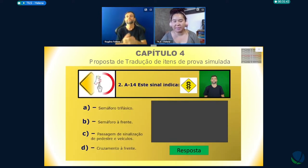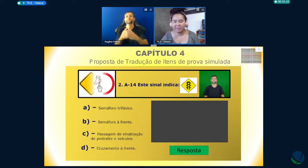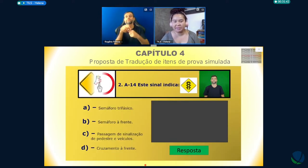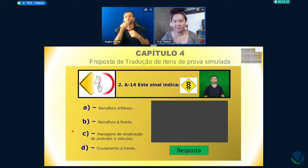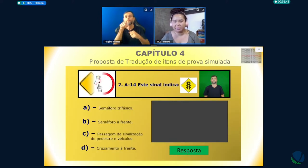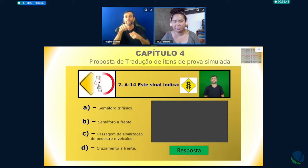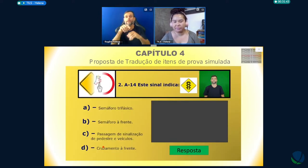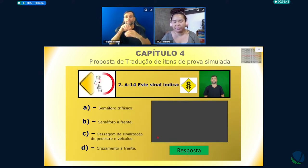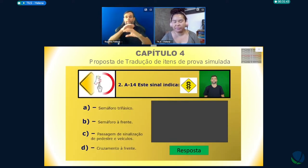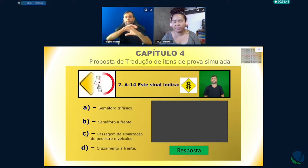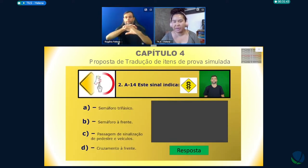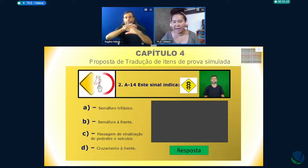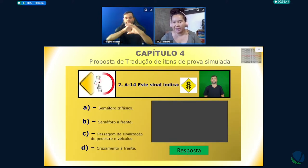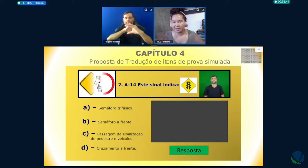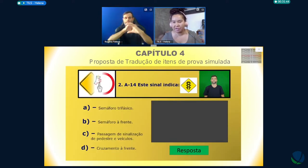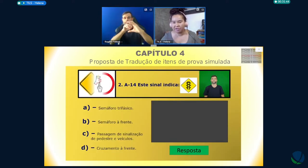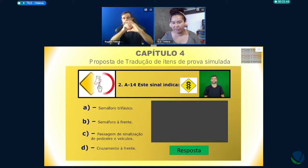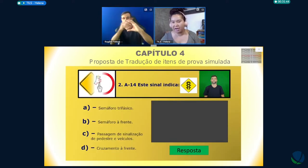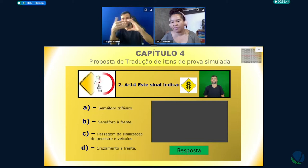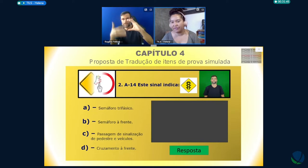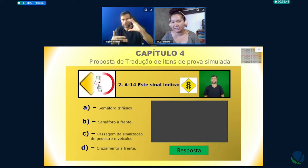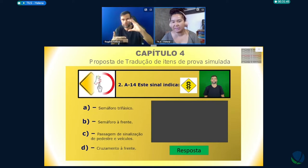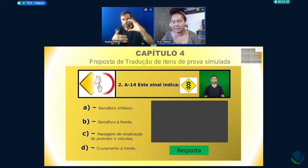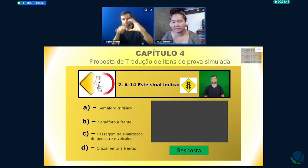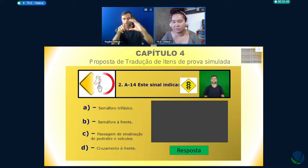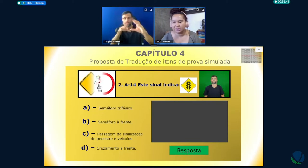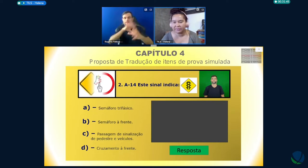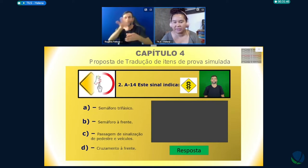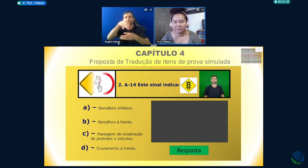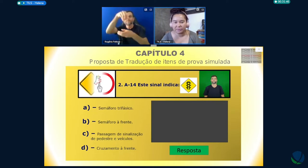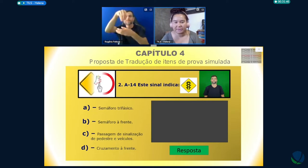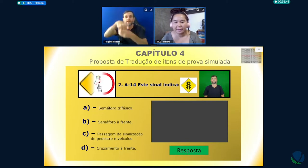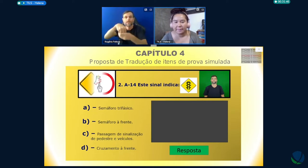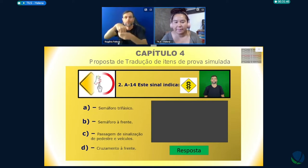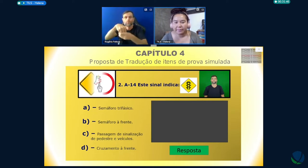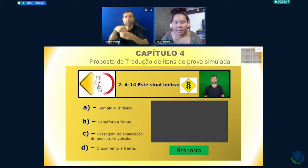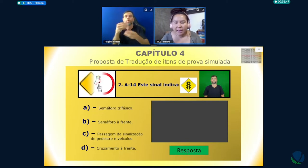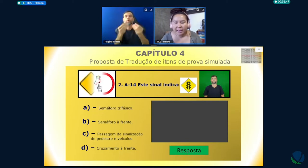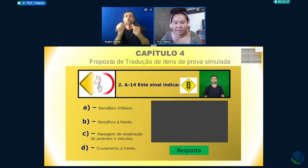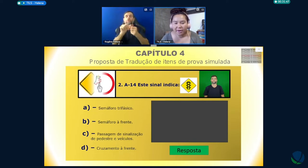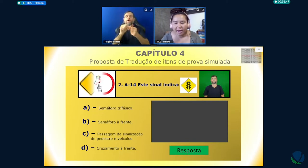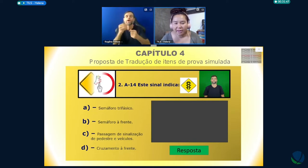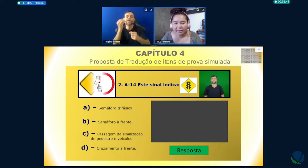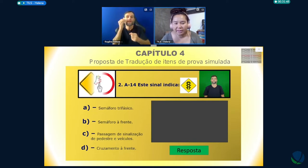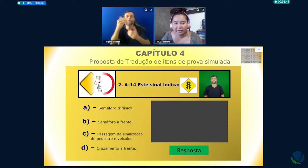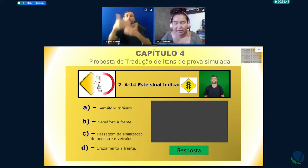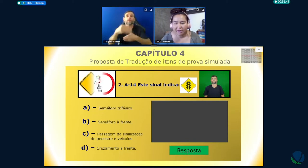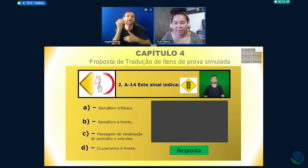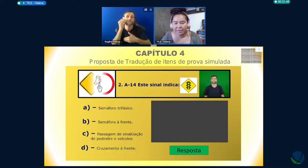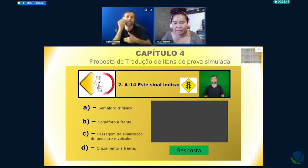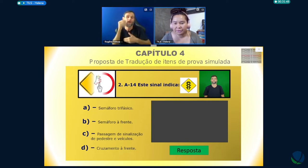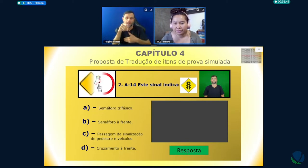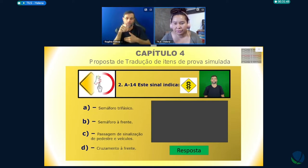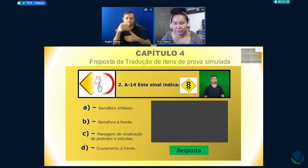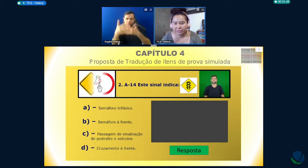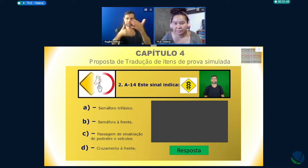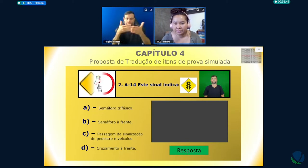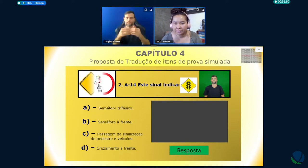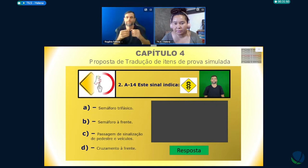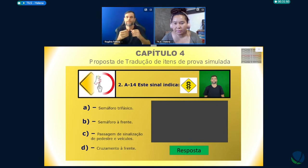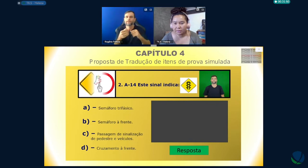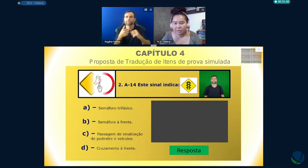precisa saber claramente a diferença dessas duas definições. Então, aqui eu trago a